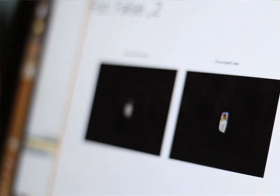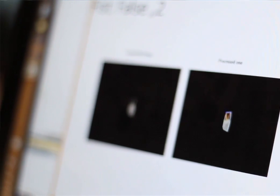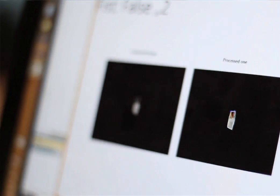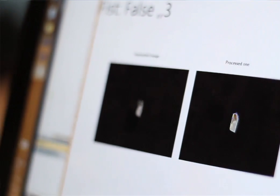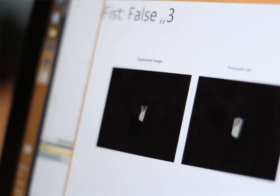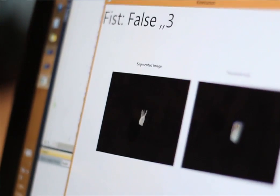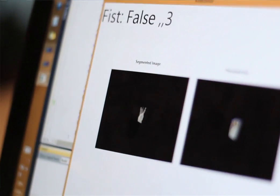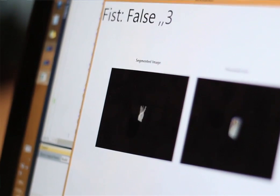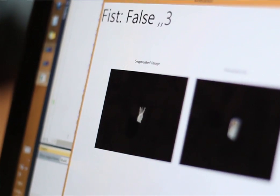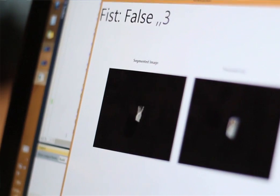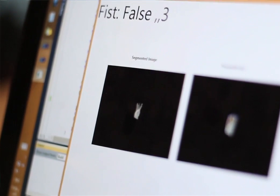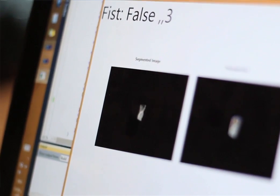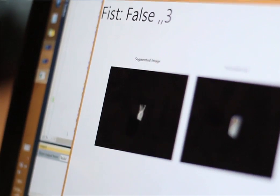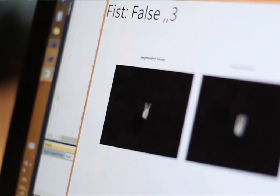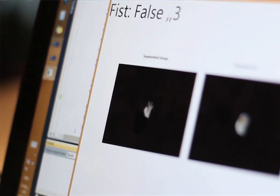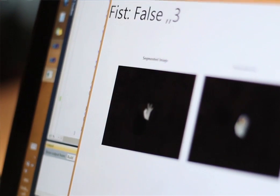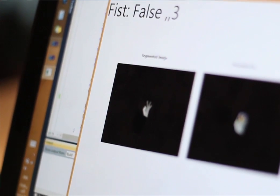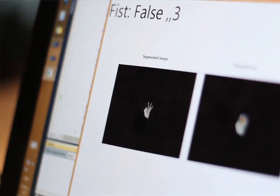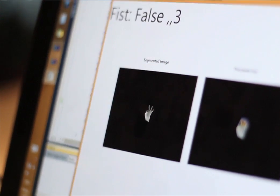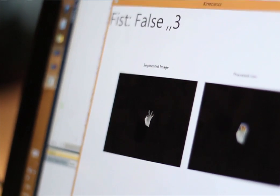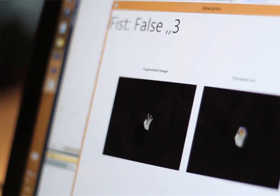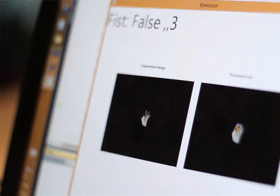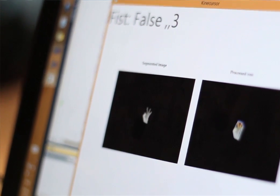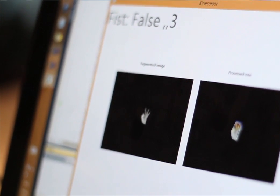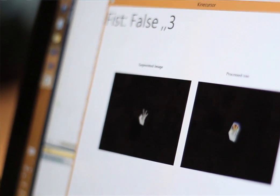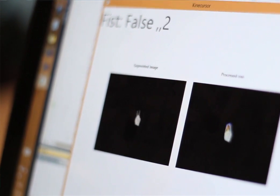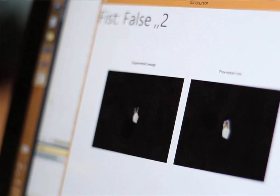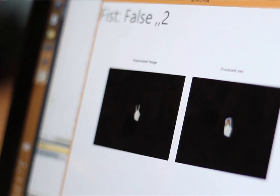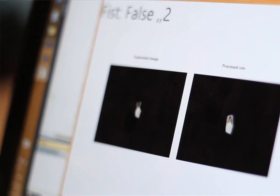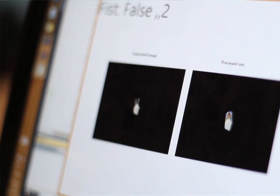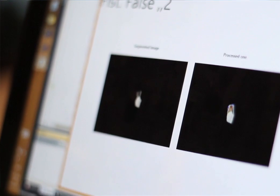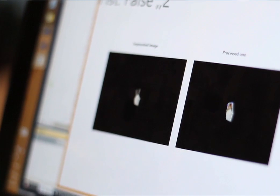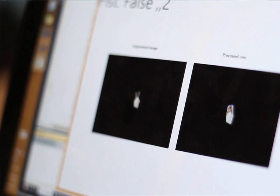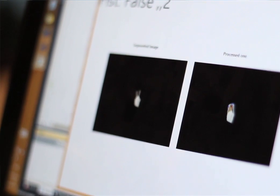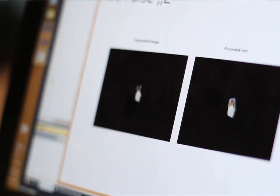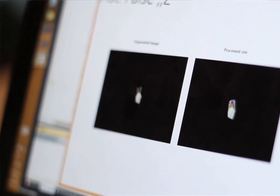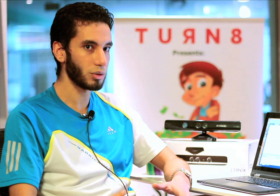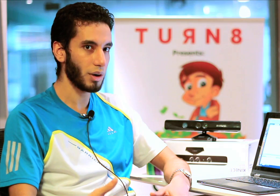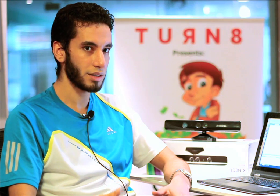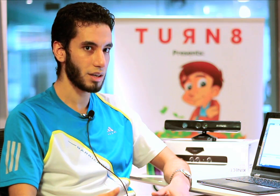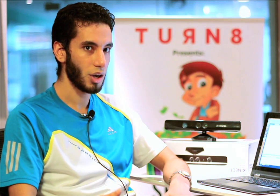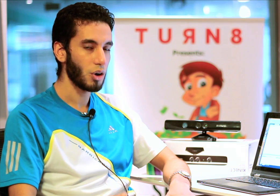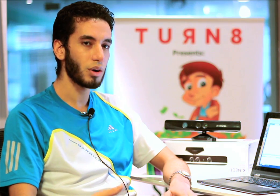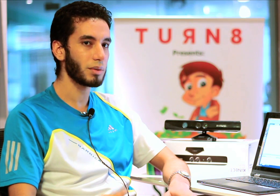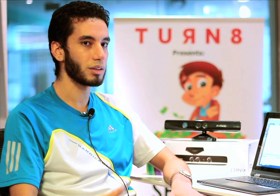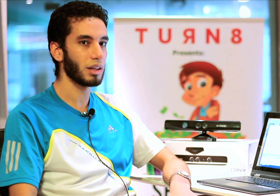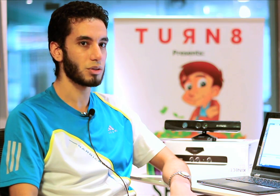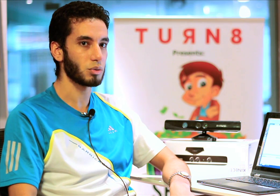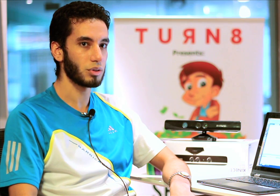والإنسان يجي يقفه قدامه ويبدأ انه يحرك ايده او يعمل الاشارات اللي هو عايزها هو يبدأ يطلع الصوت